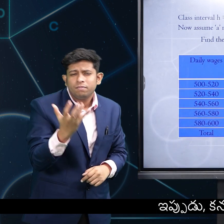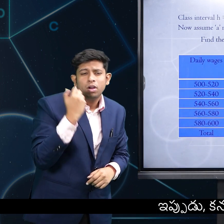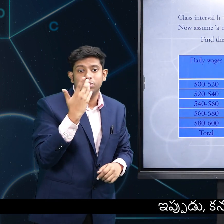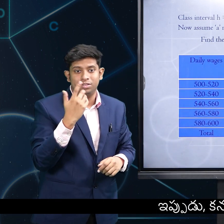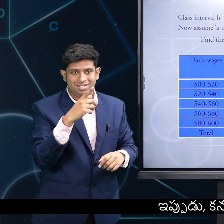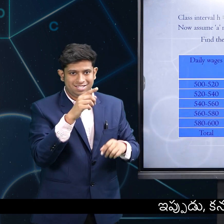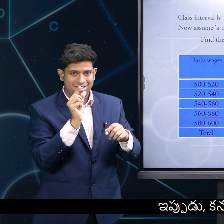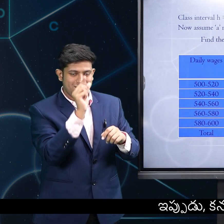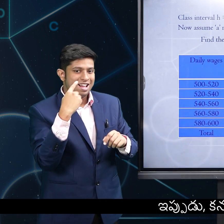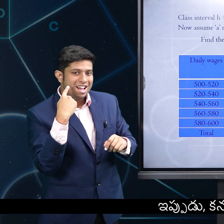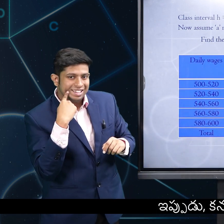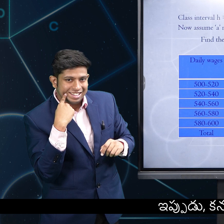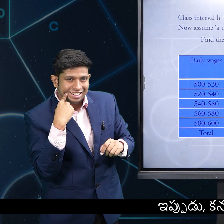ఇప్పుడు కనుగొనండి u1